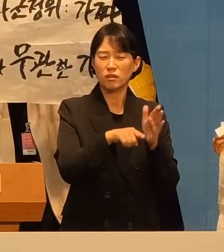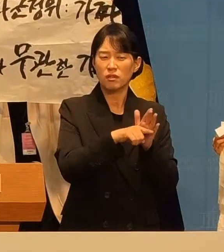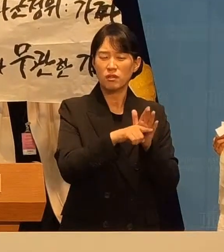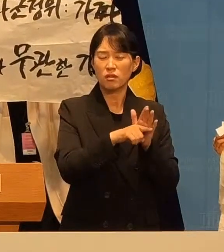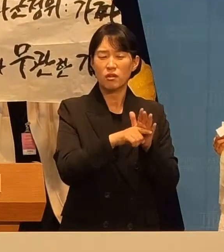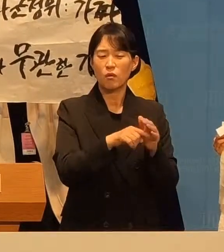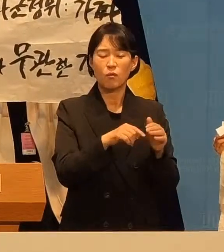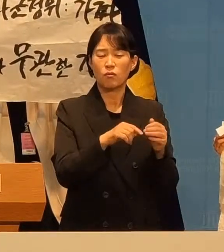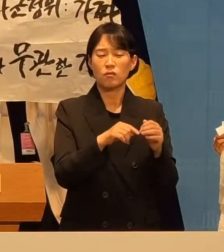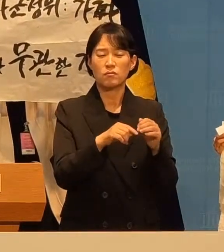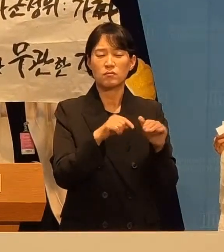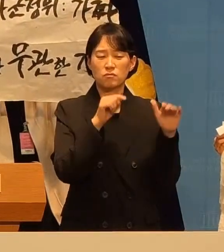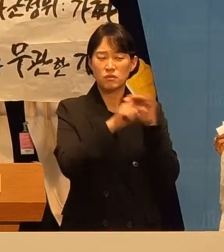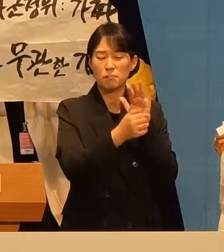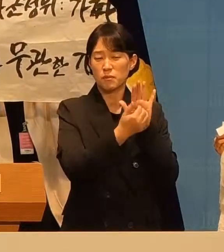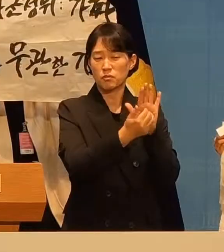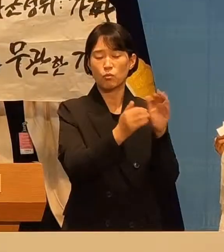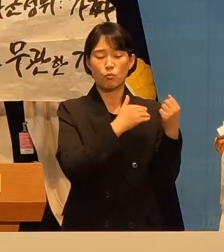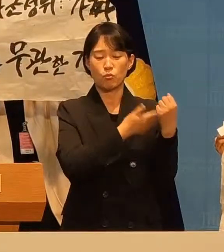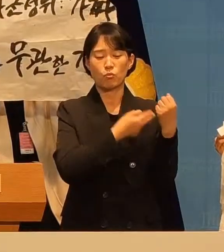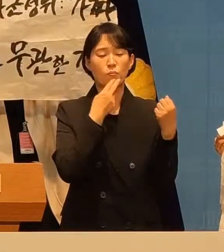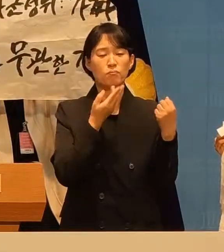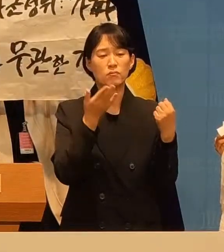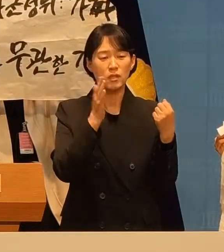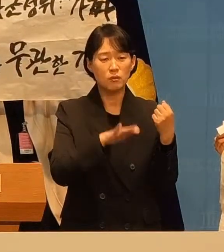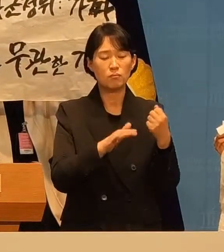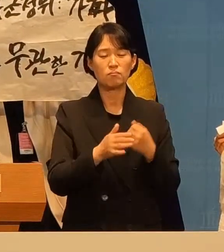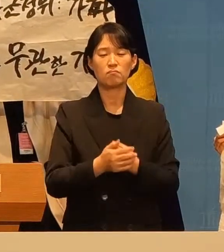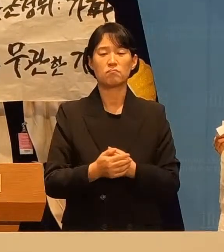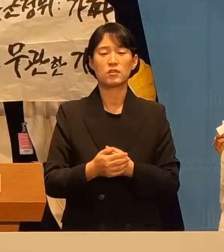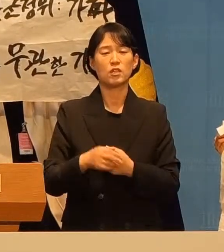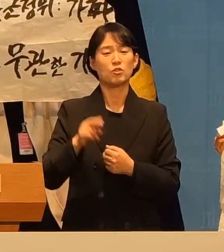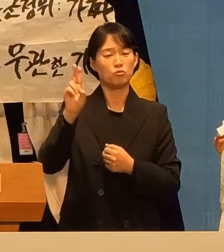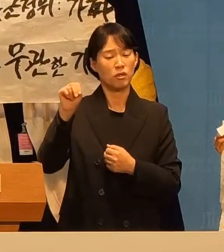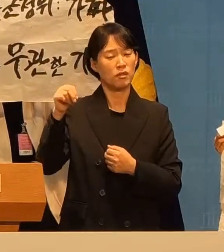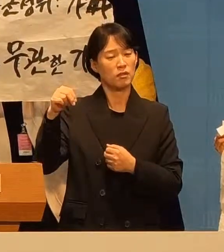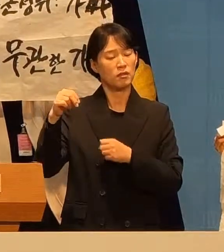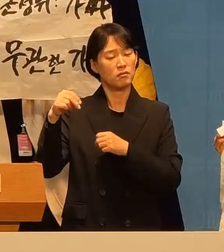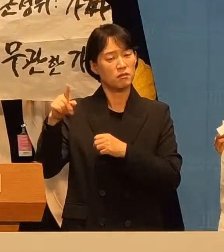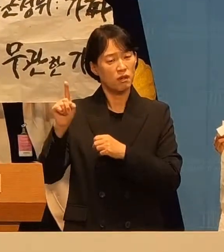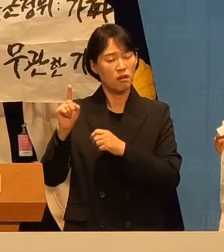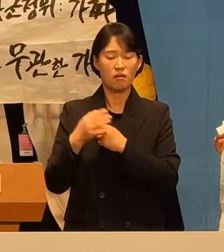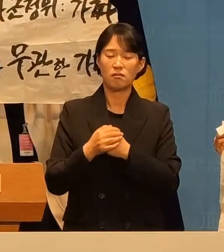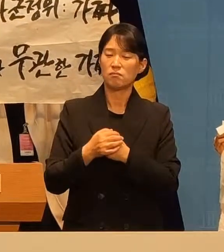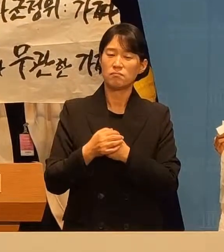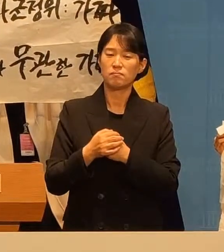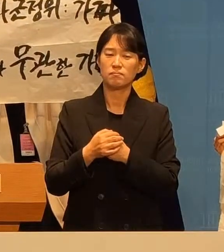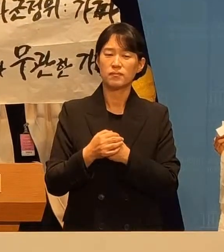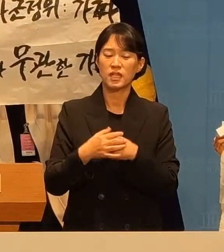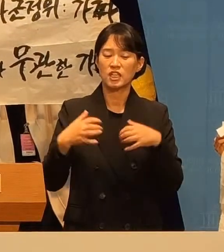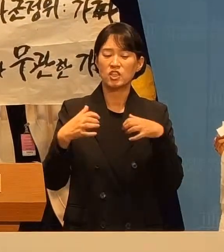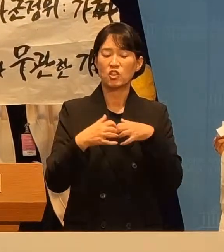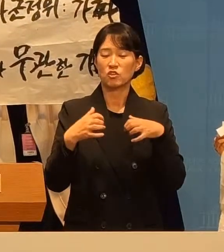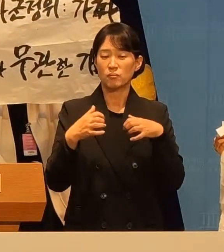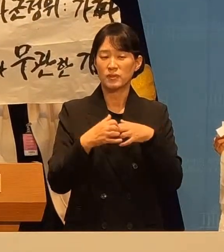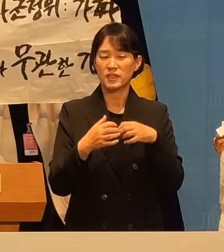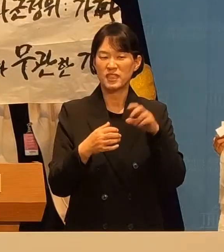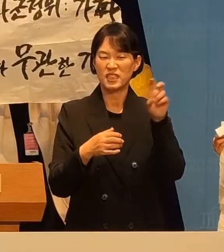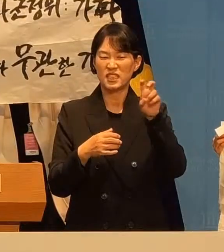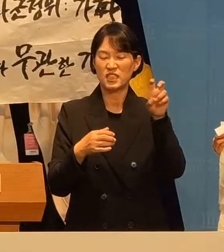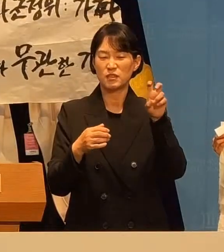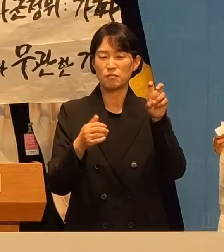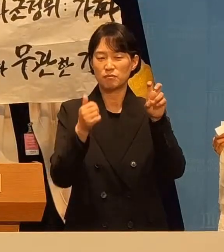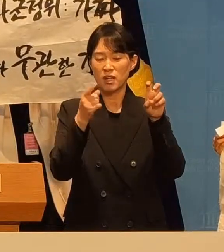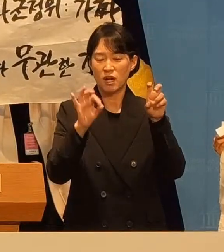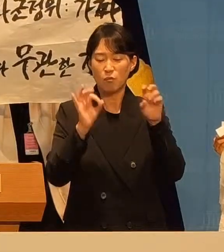그럼에도 유엔사 군정위가 군정위의 반쪽이라고 주장할지 모르겠다. 그러나 정전협정 20항은 군정위가